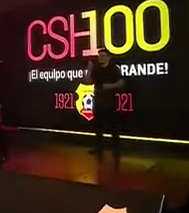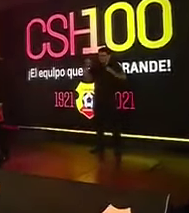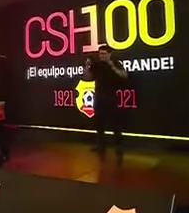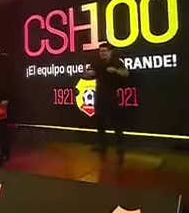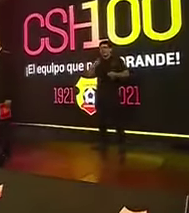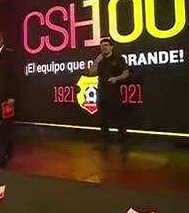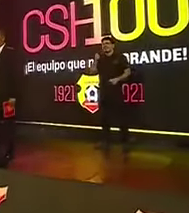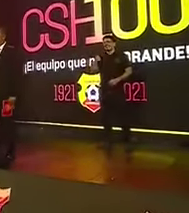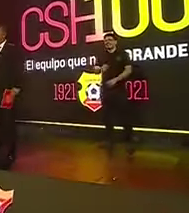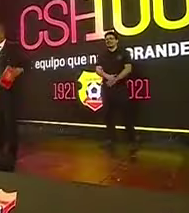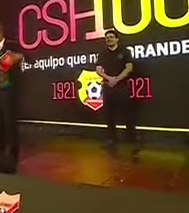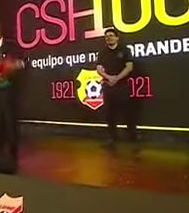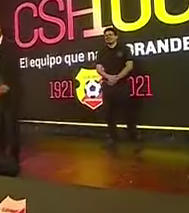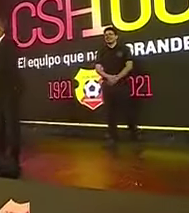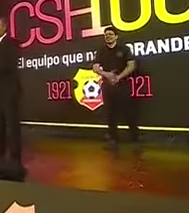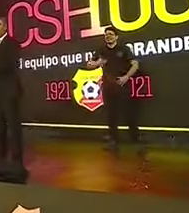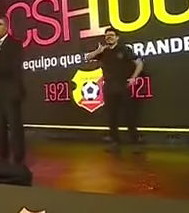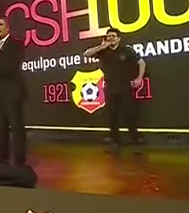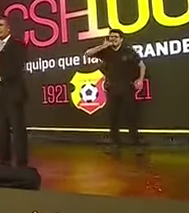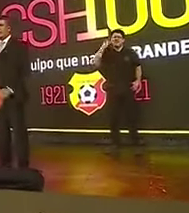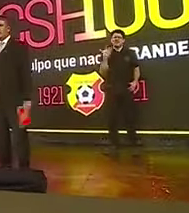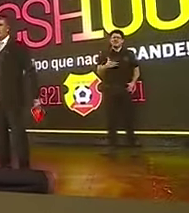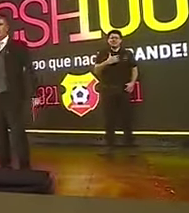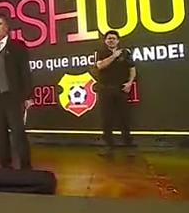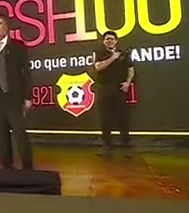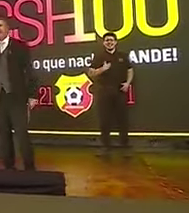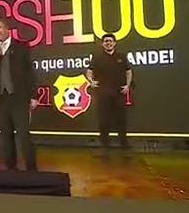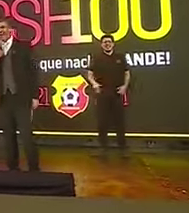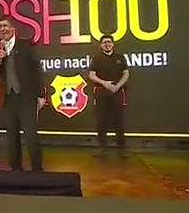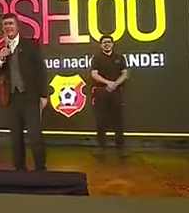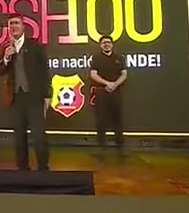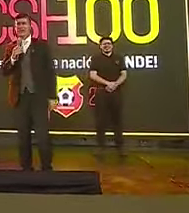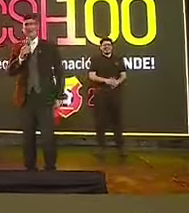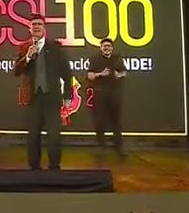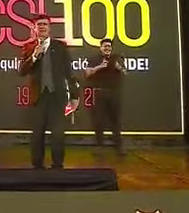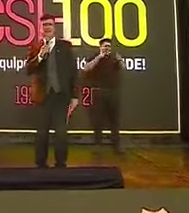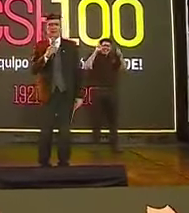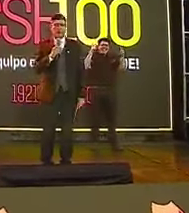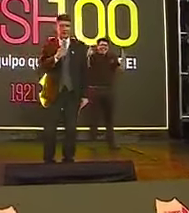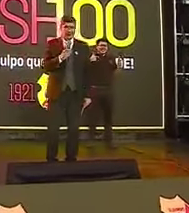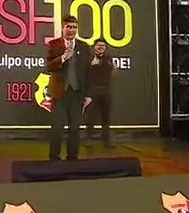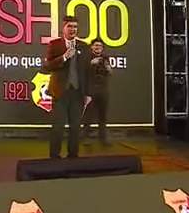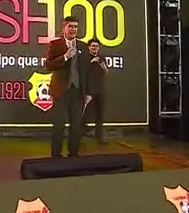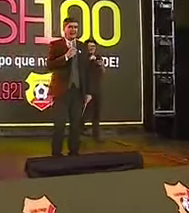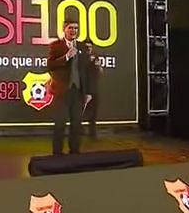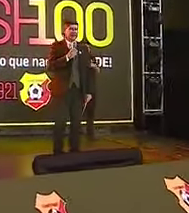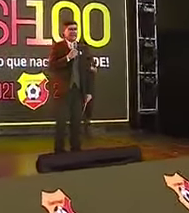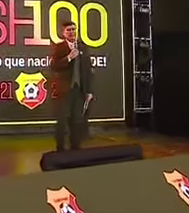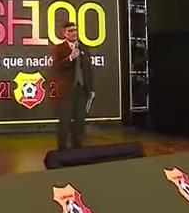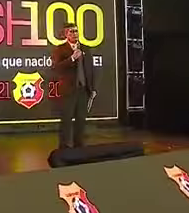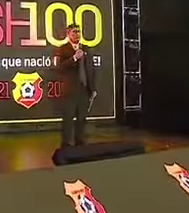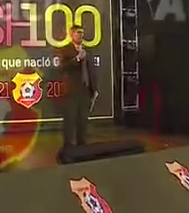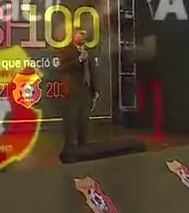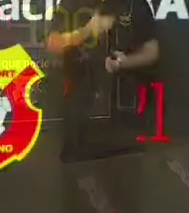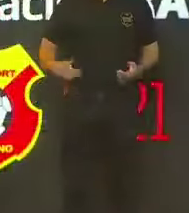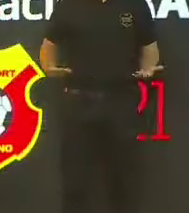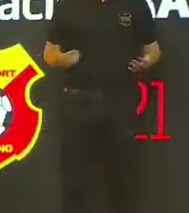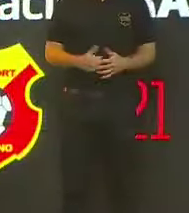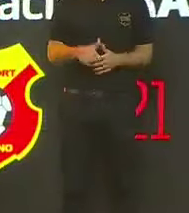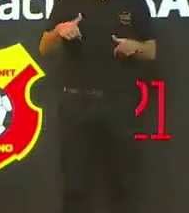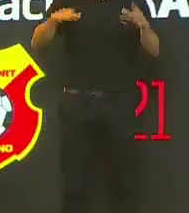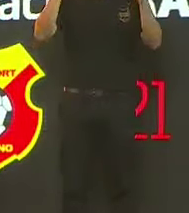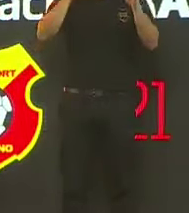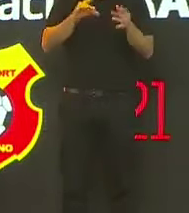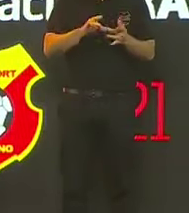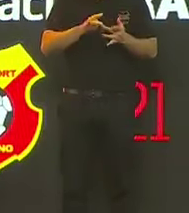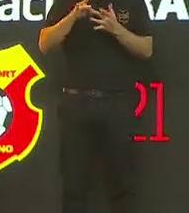decir, ¡qué rico es ser herediano! ¡Qué grande ser del Team Florense! Y esta noche tan